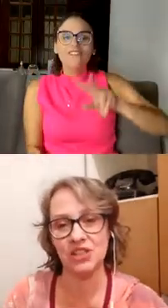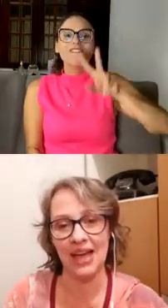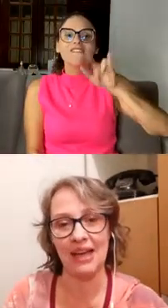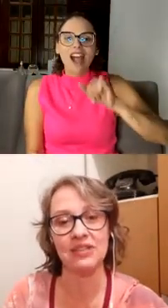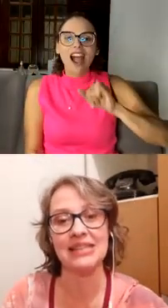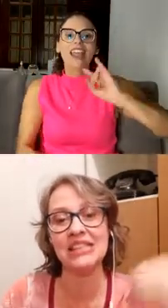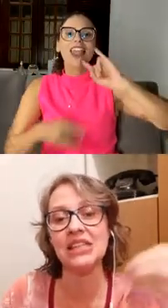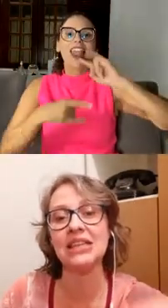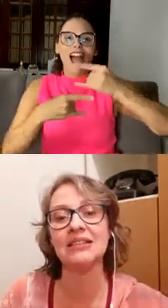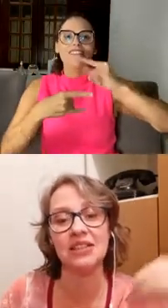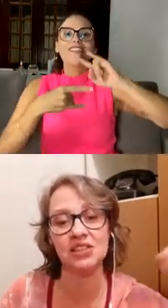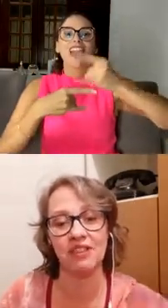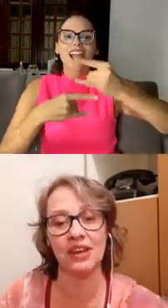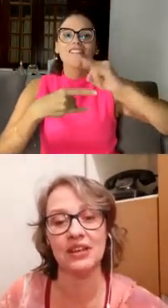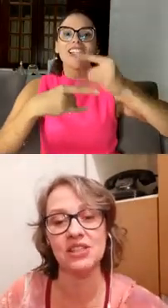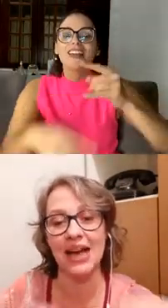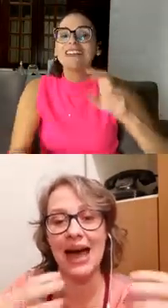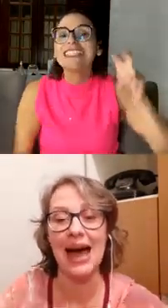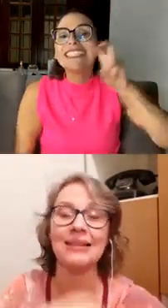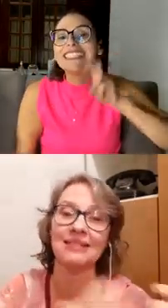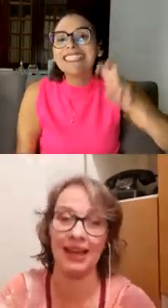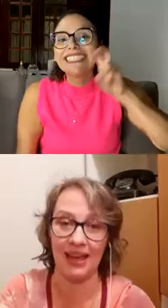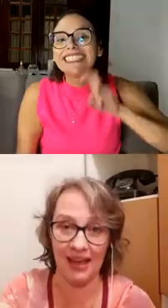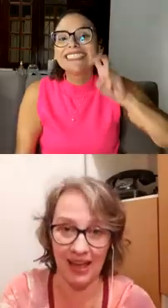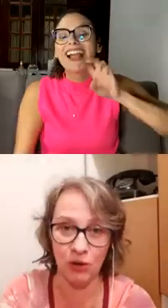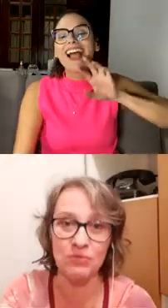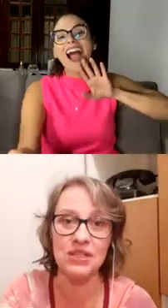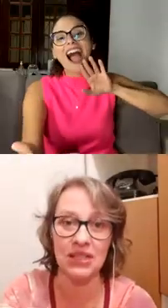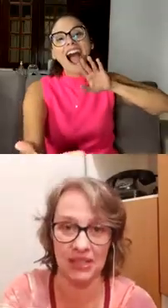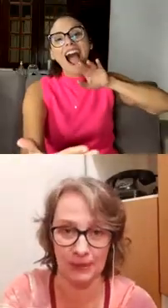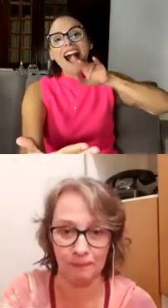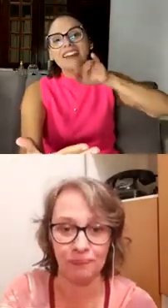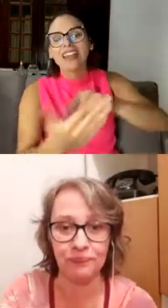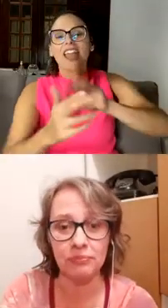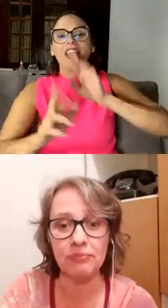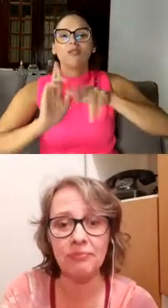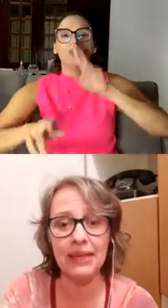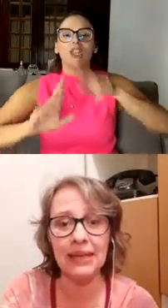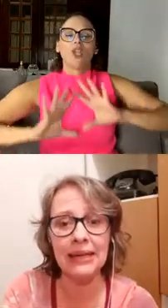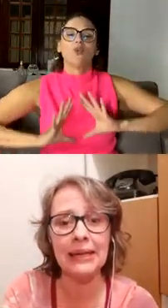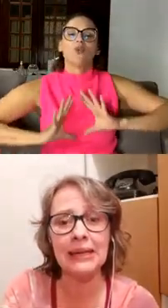as lives às quintas-feiras até conseguir.